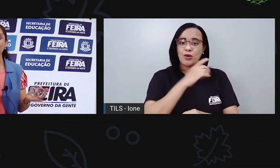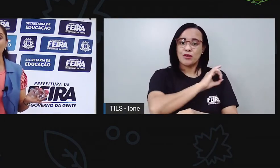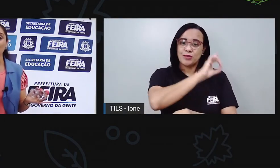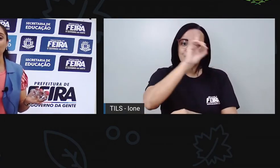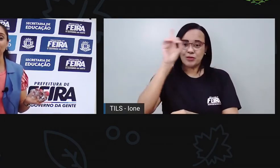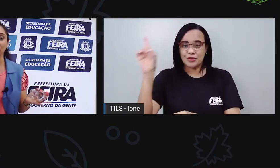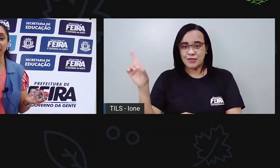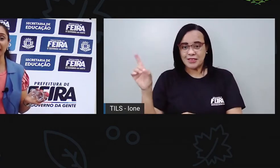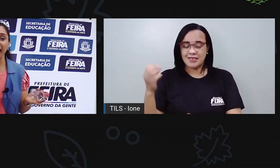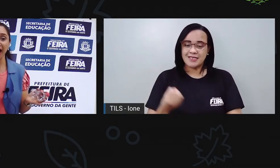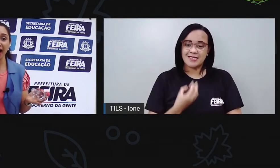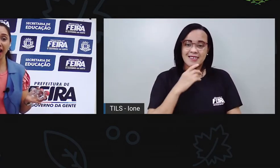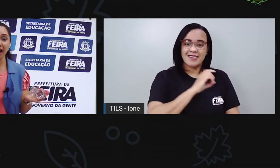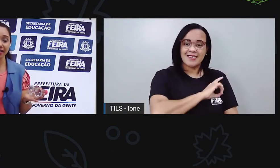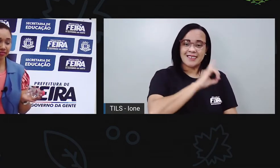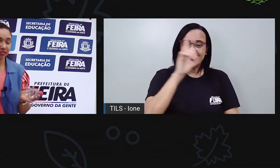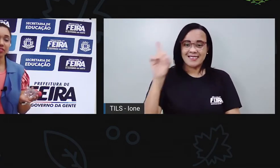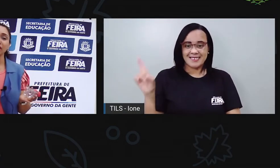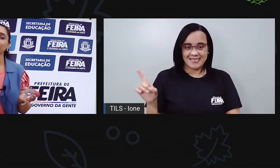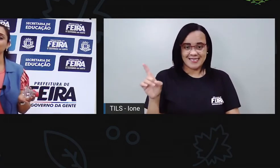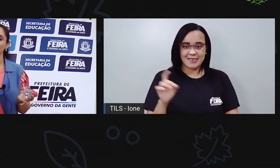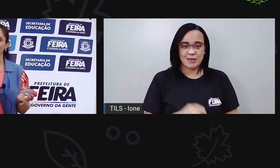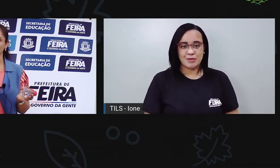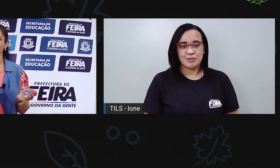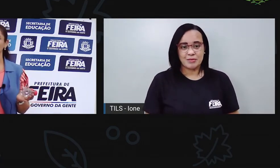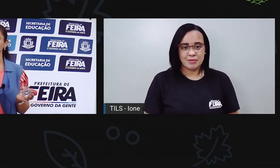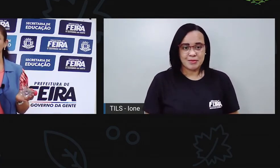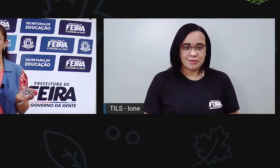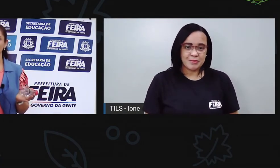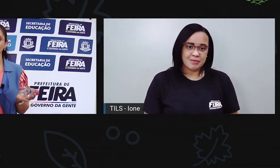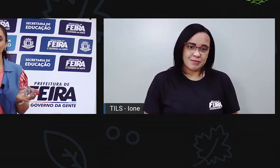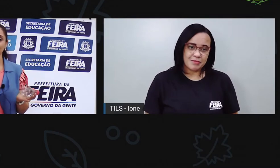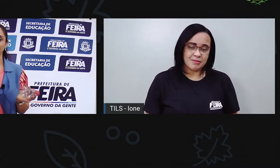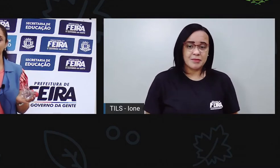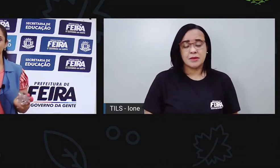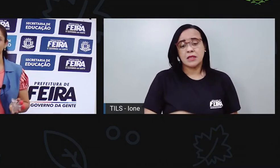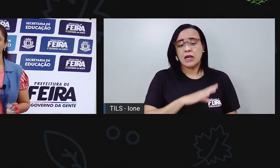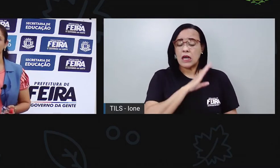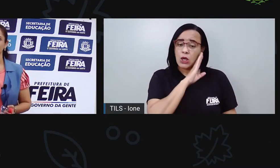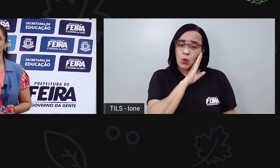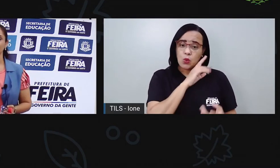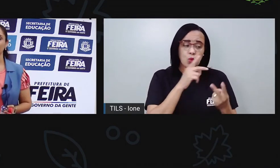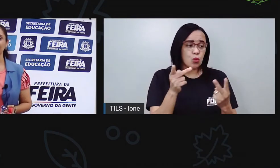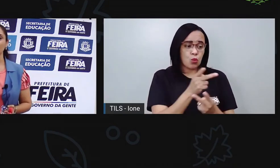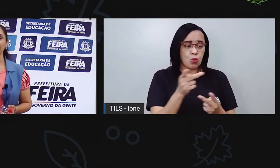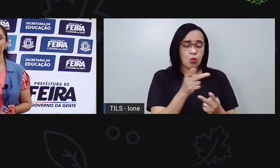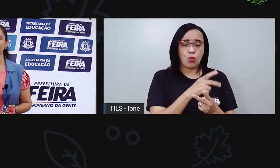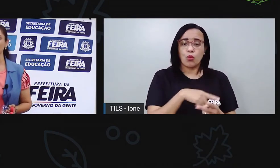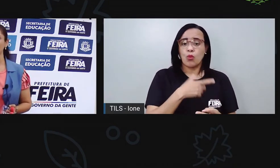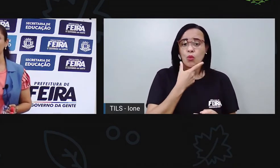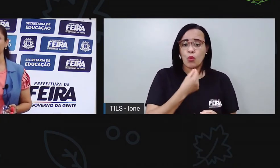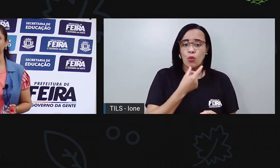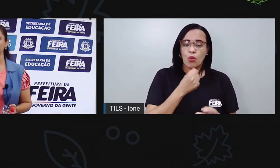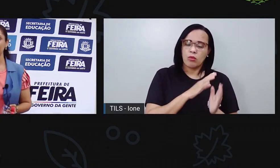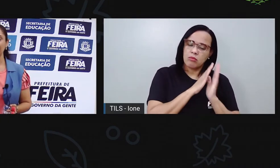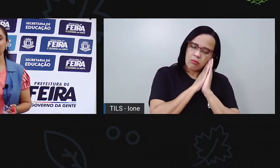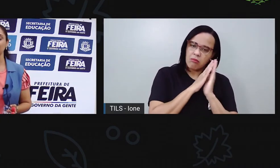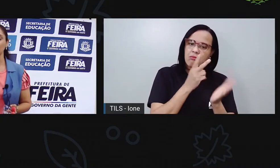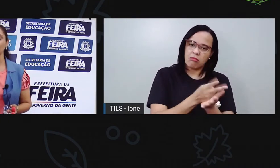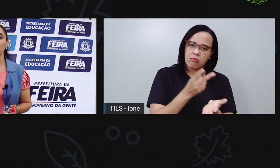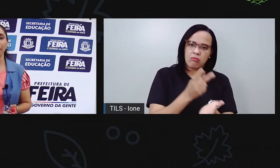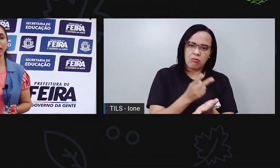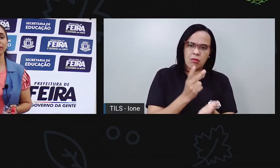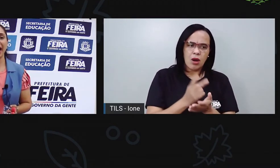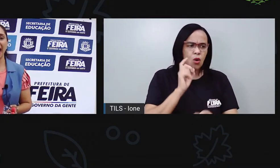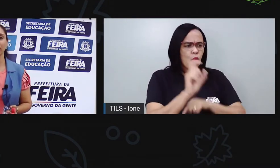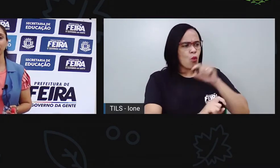dia, bom dia." E os meninos continuavam dormindo. "O que está acontecendo, mamãe? Esses